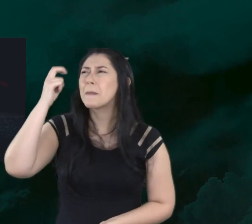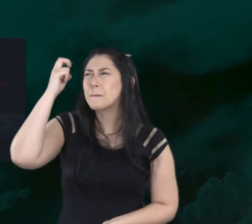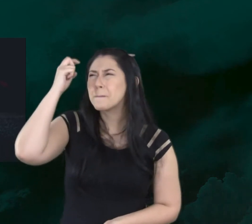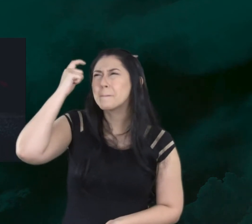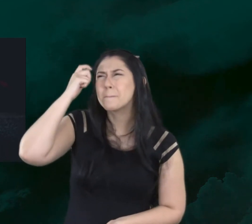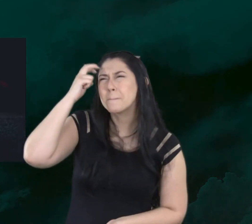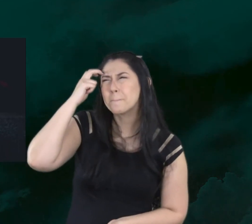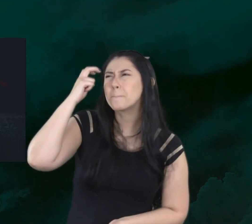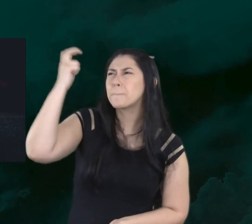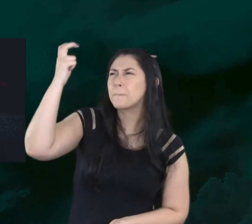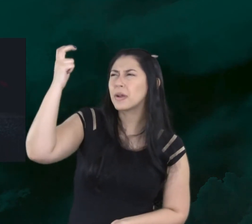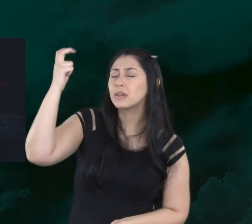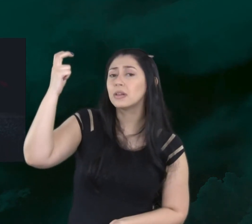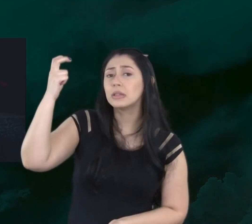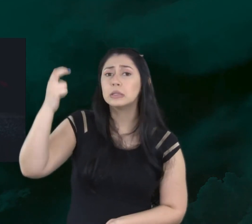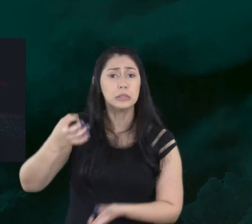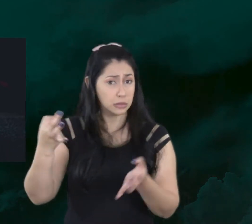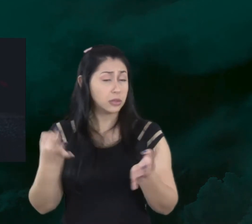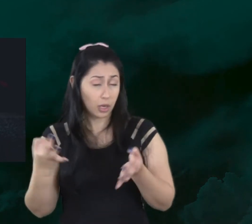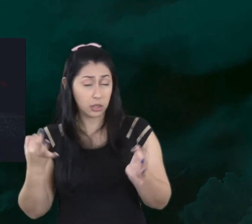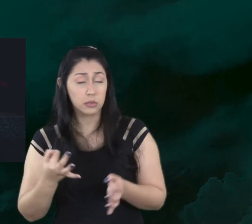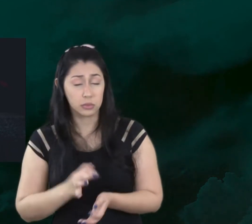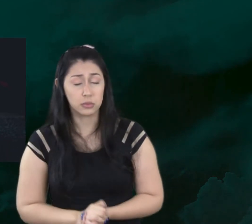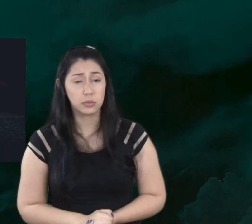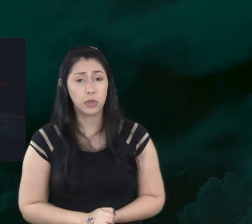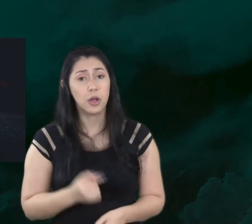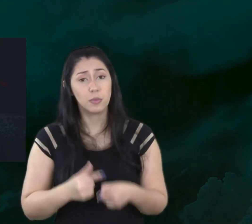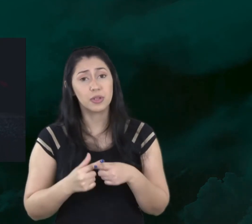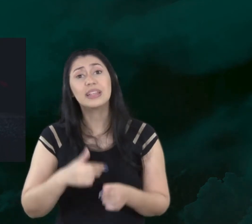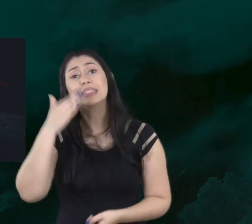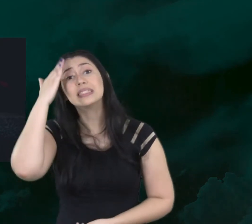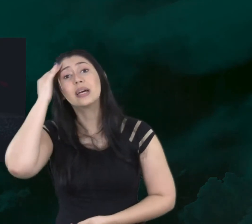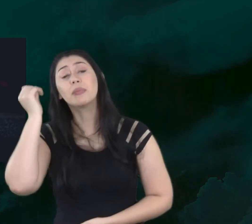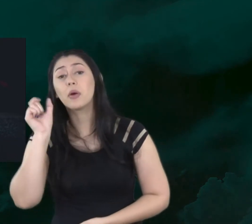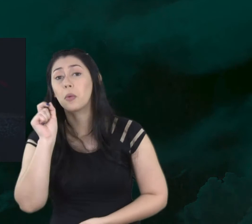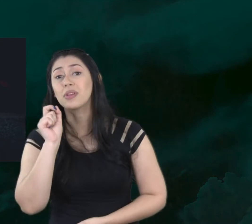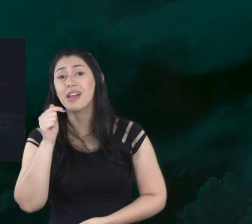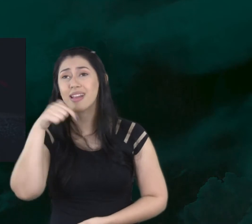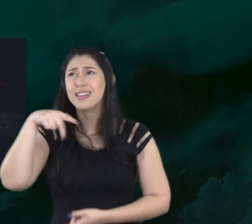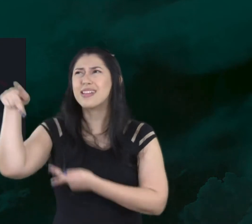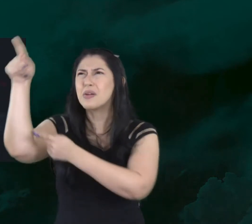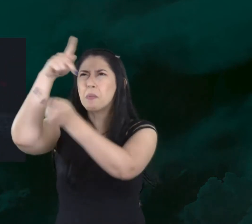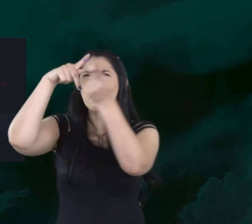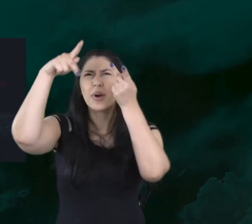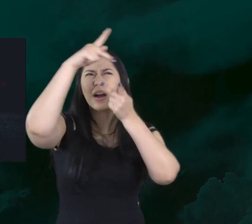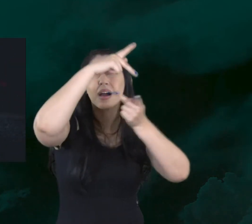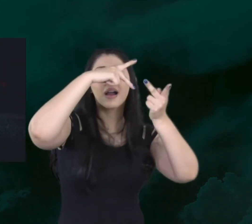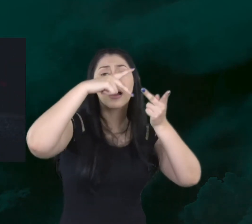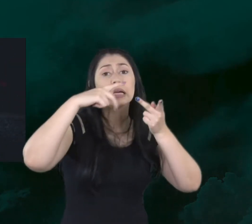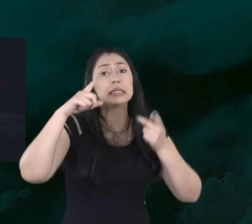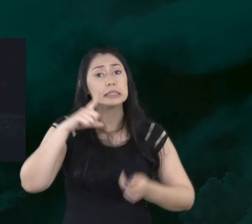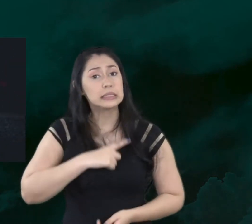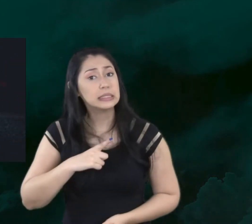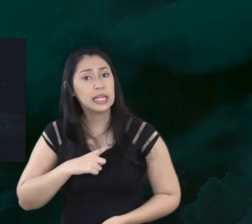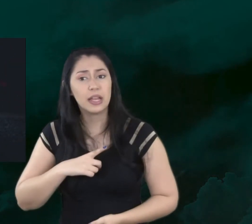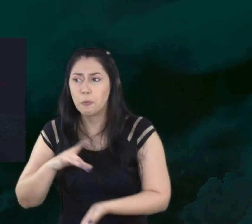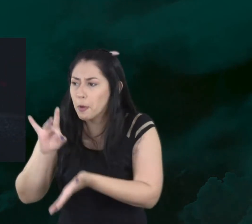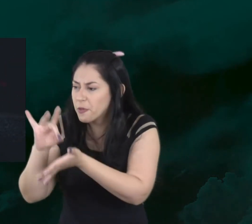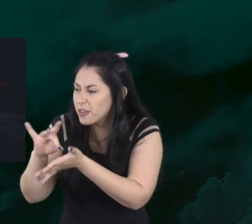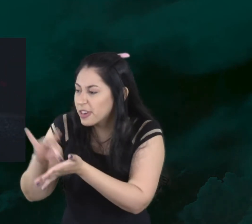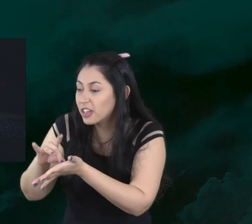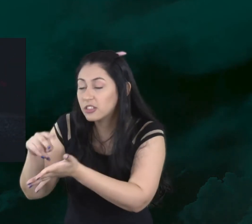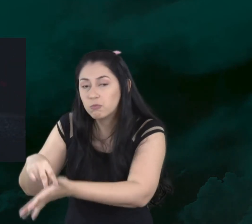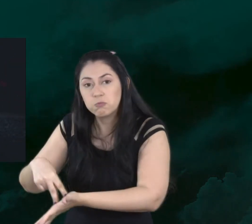acertaram, eles sabiam que nesse universo tem que ter uma realidade